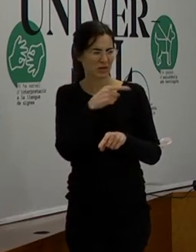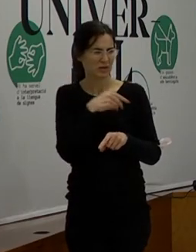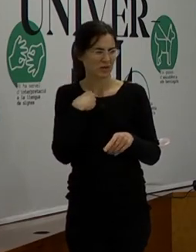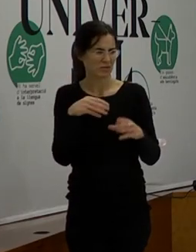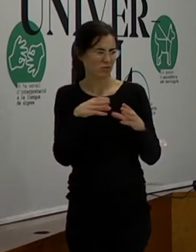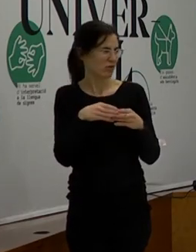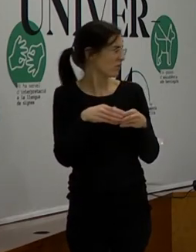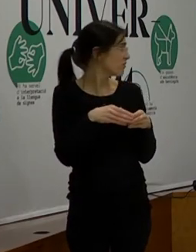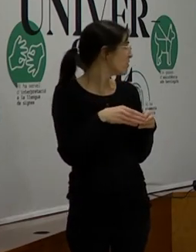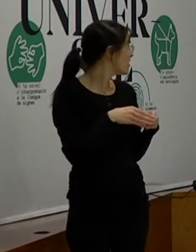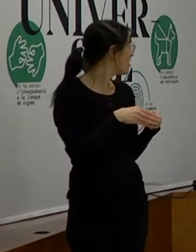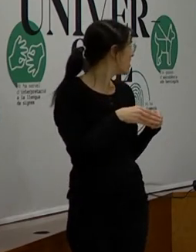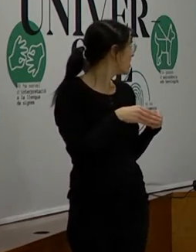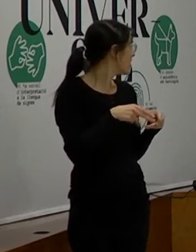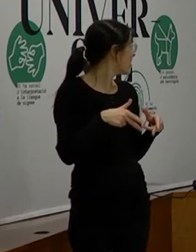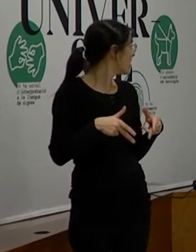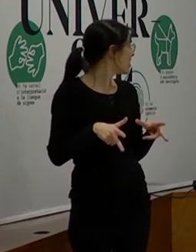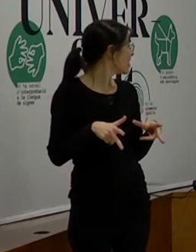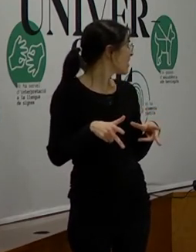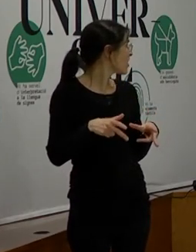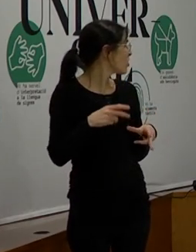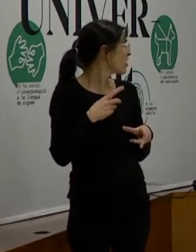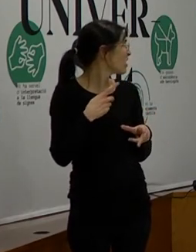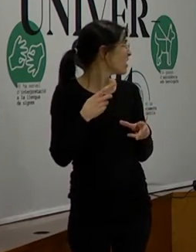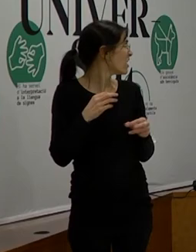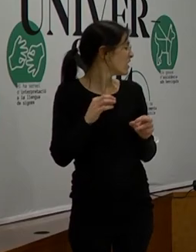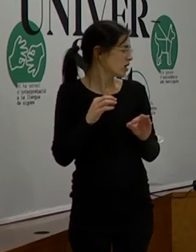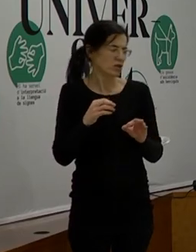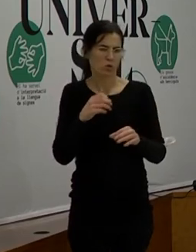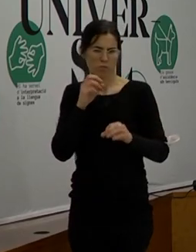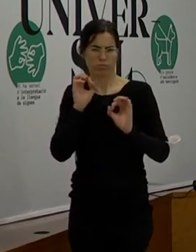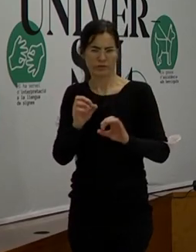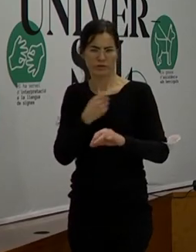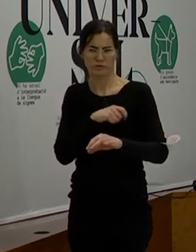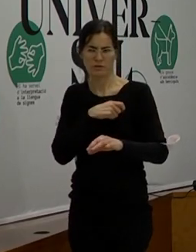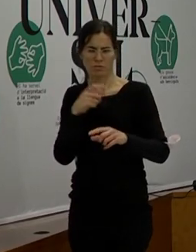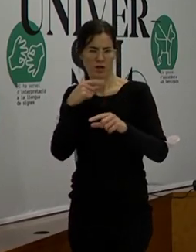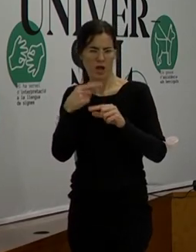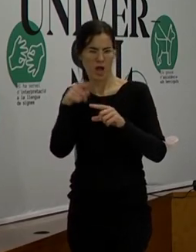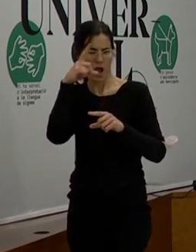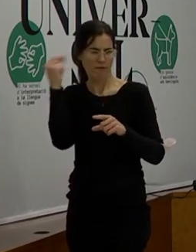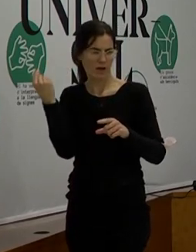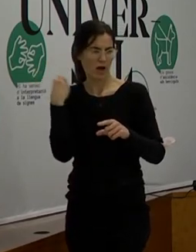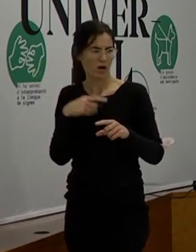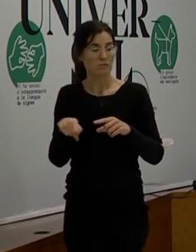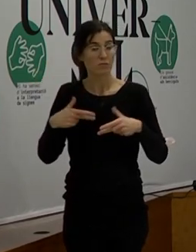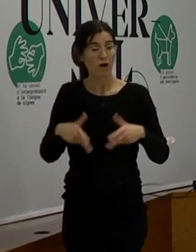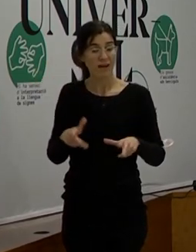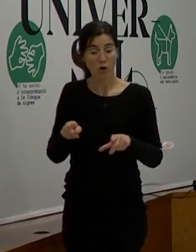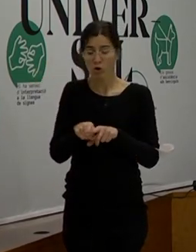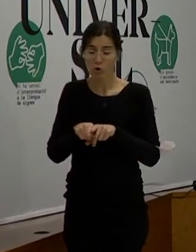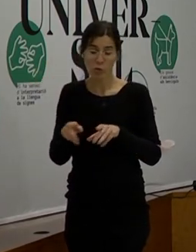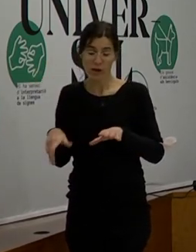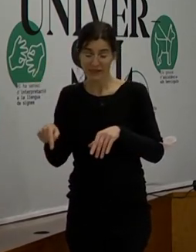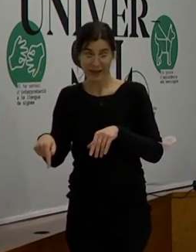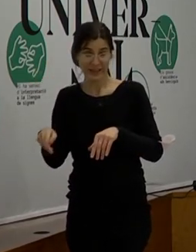más castizo, ¿ves? ¿Por qué? Porque estás en Ávila, ¿no entiendes? O sigui, és un banc que va recordar una mica el que van fer aquí,